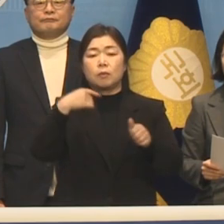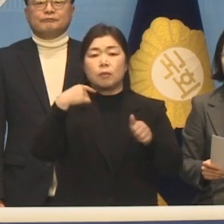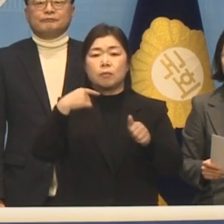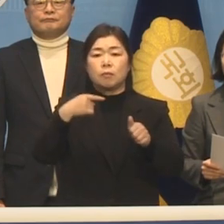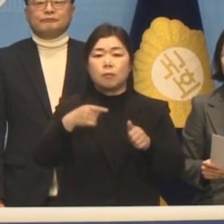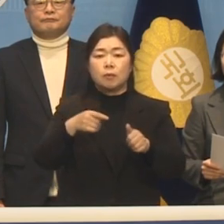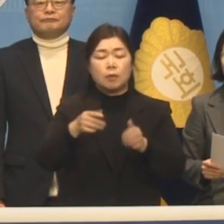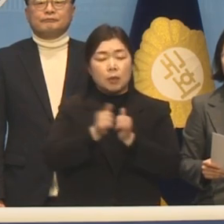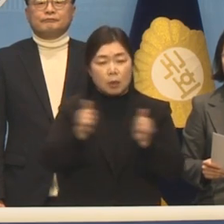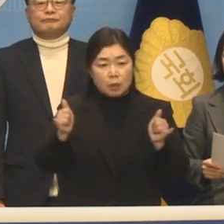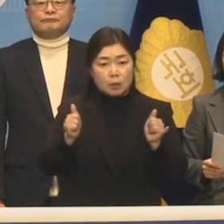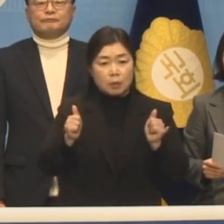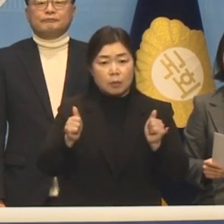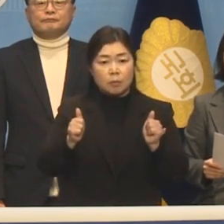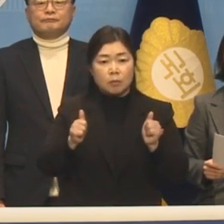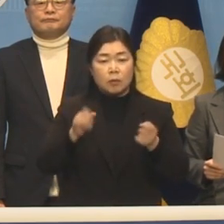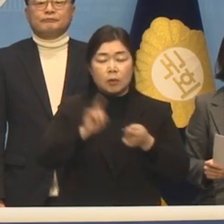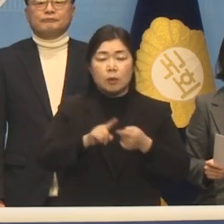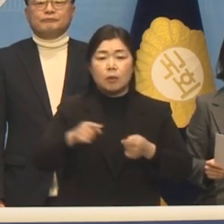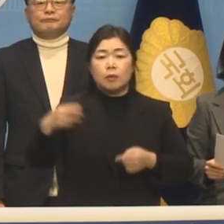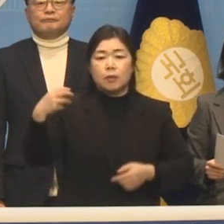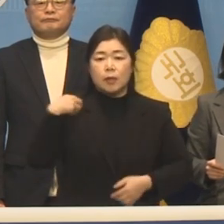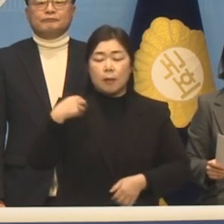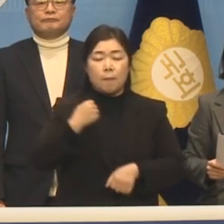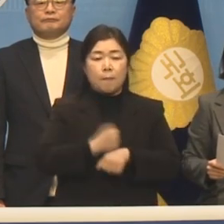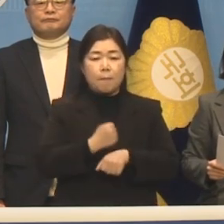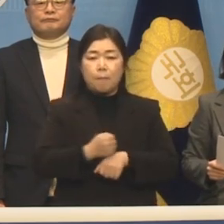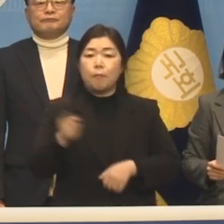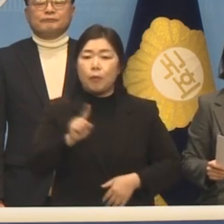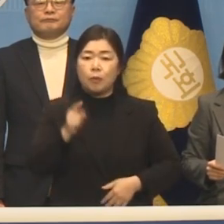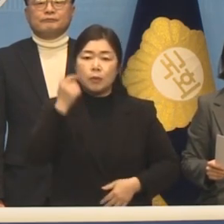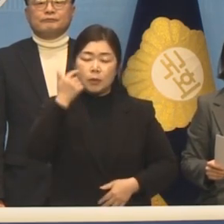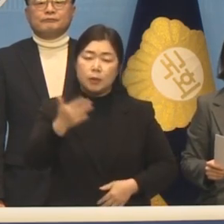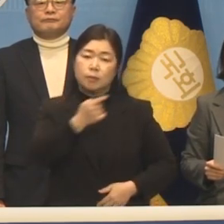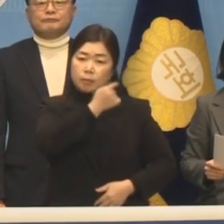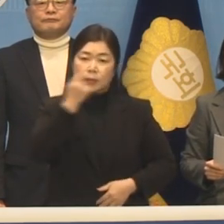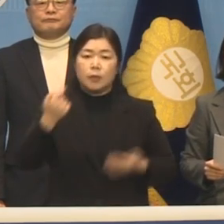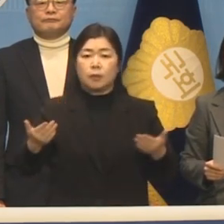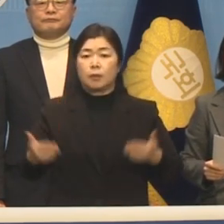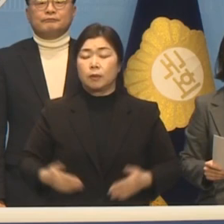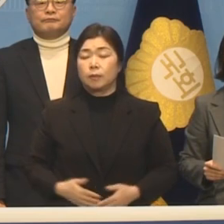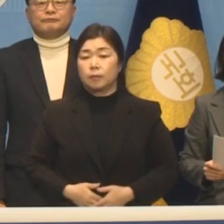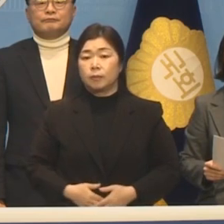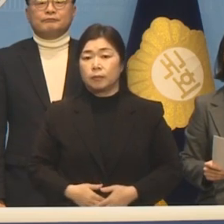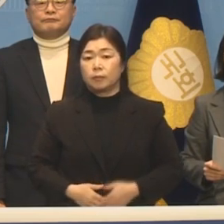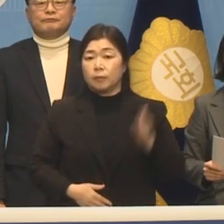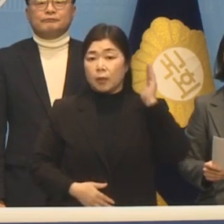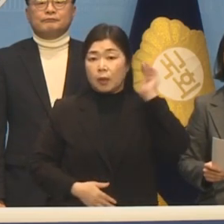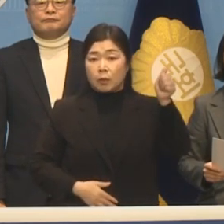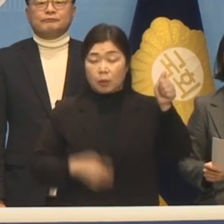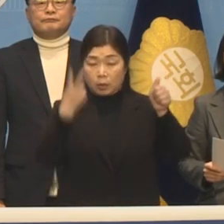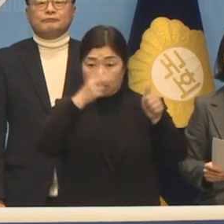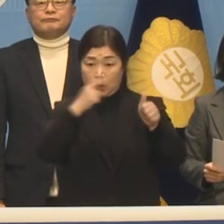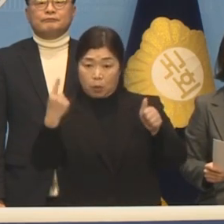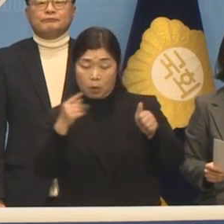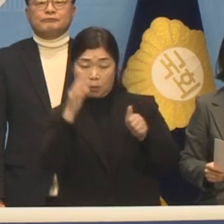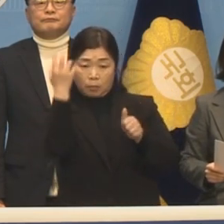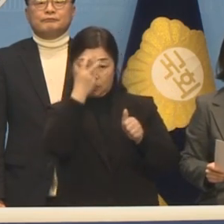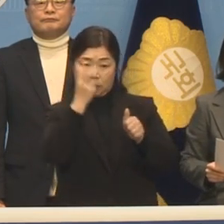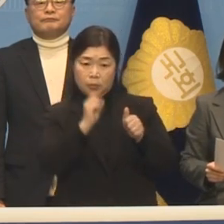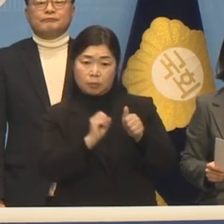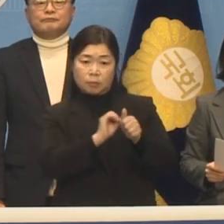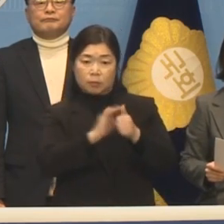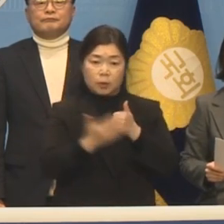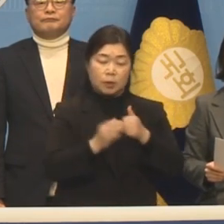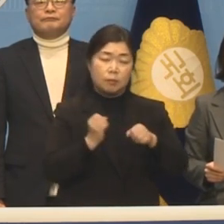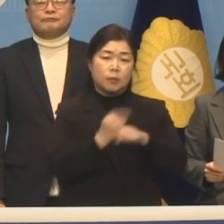그러한 예라고 생각하고 있습니다. 윤석열 대통령은 대통령 경호 인력의 과잉 대응에 대해서